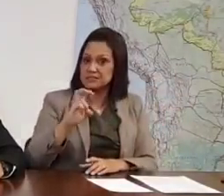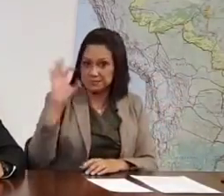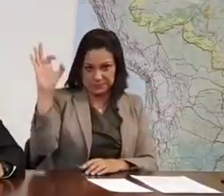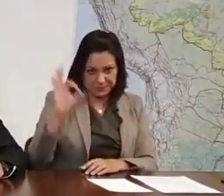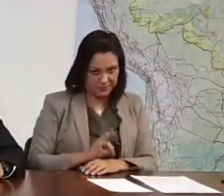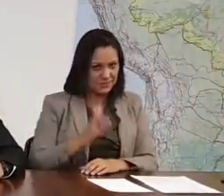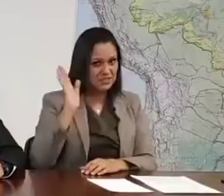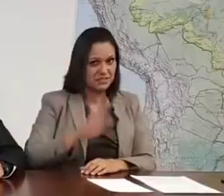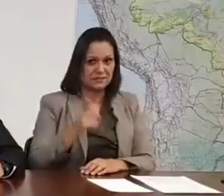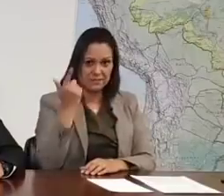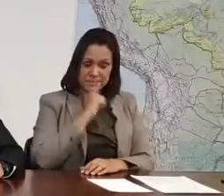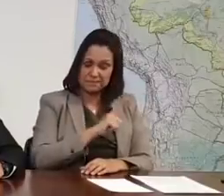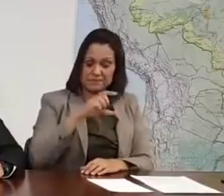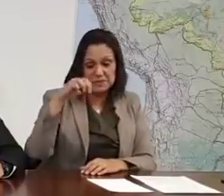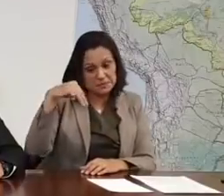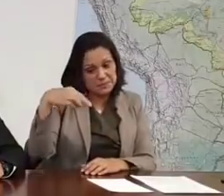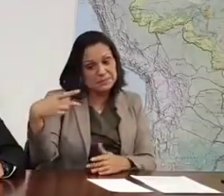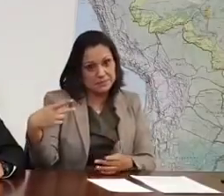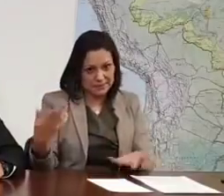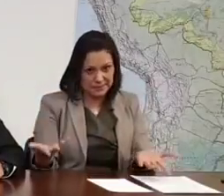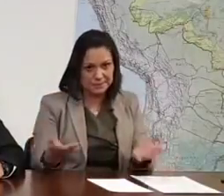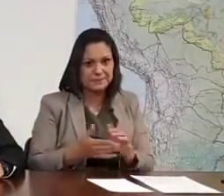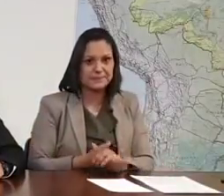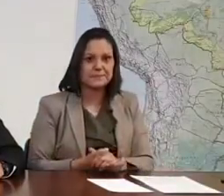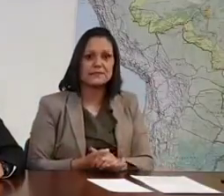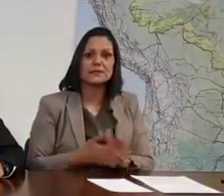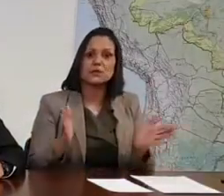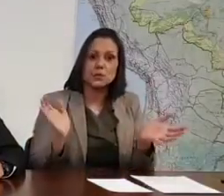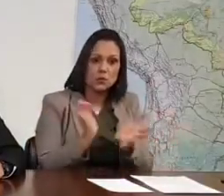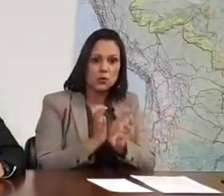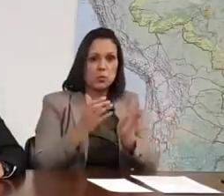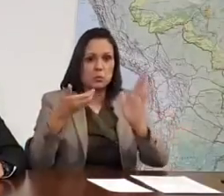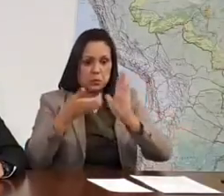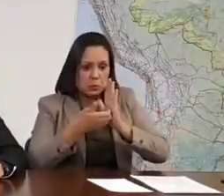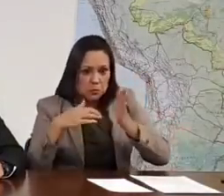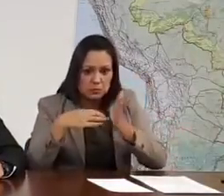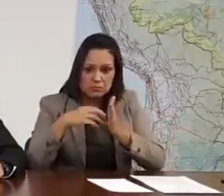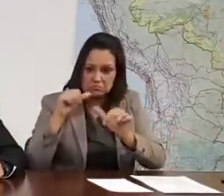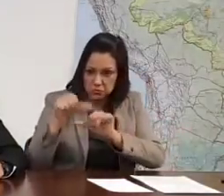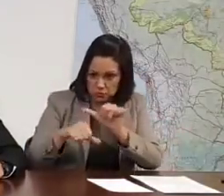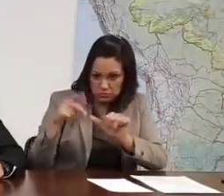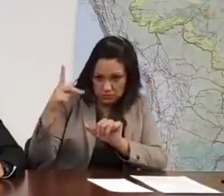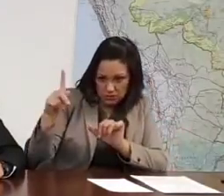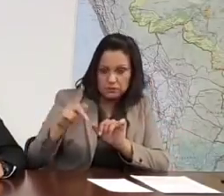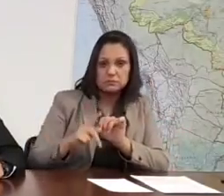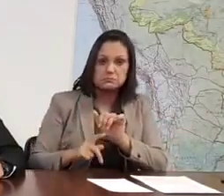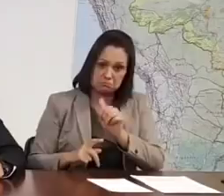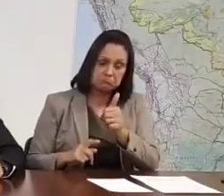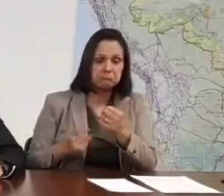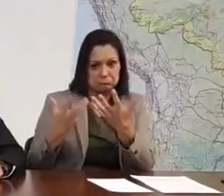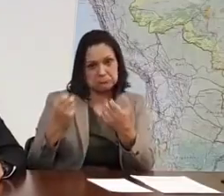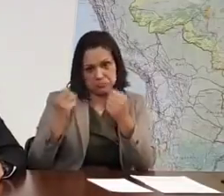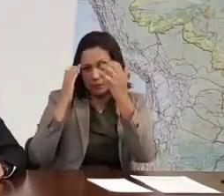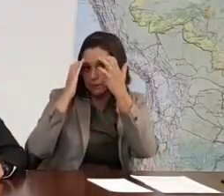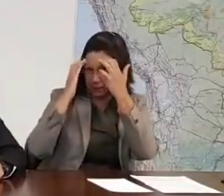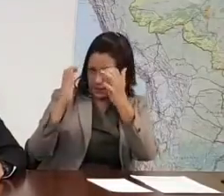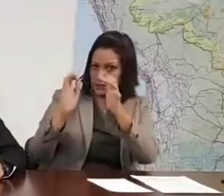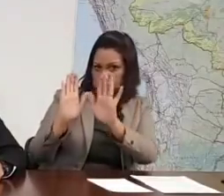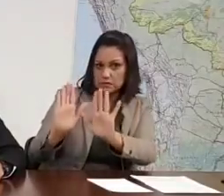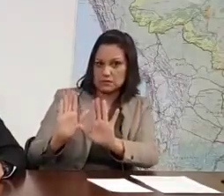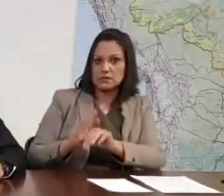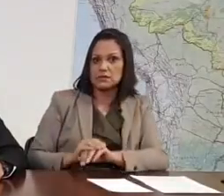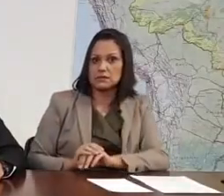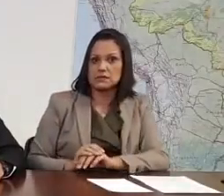do que no MP. Então, logicamente, o parlamento fez a sua mudança lá, a gente vai reconhecer,